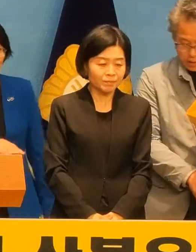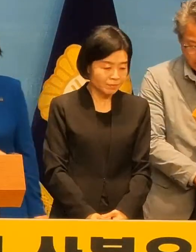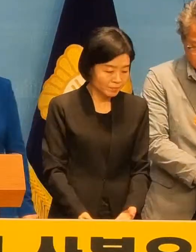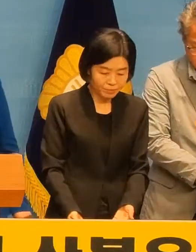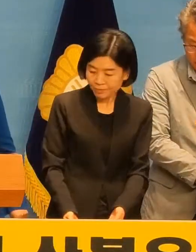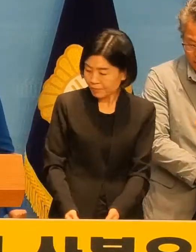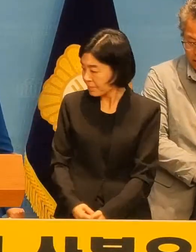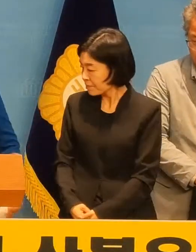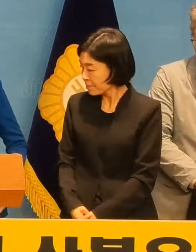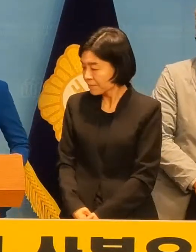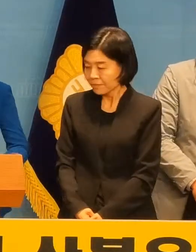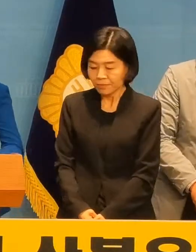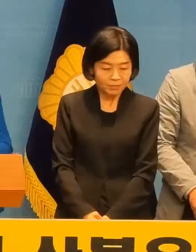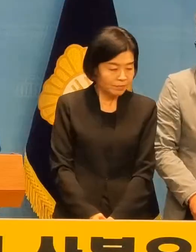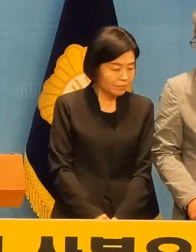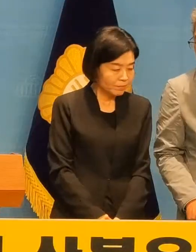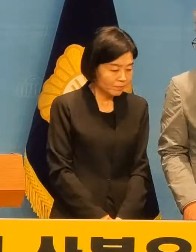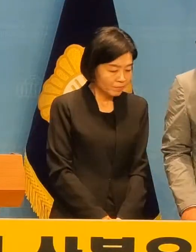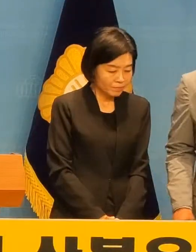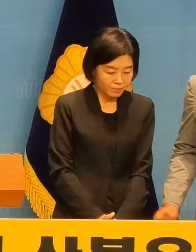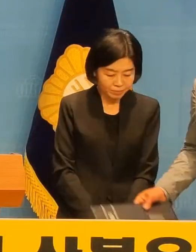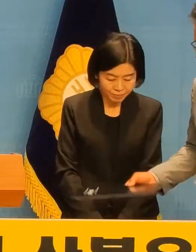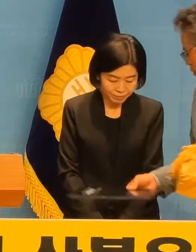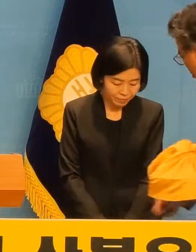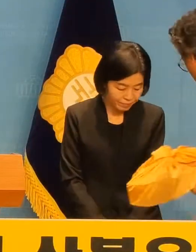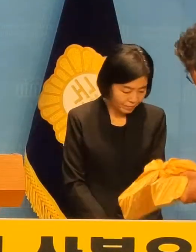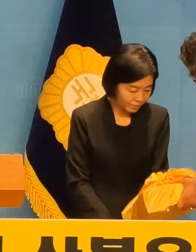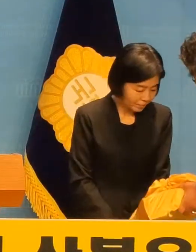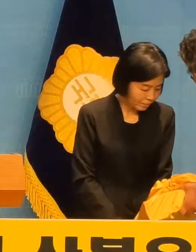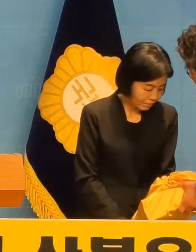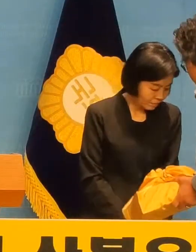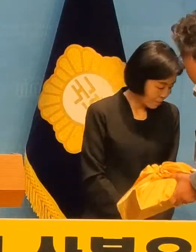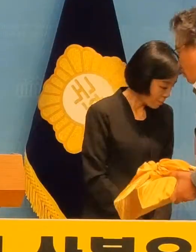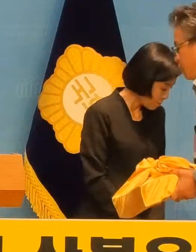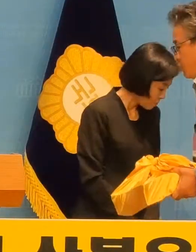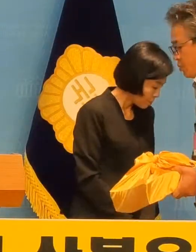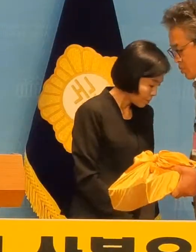전달식을 여기서 하시게요? 네.